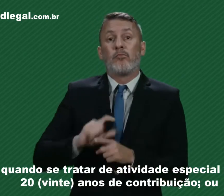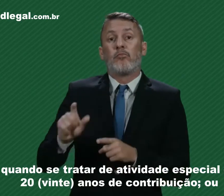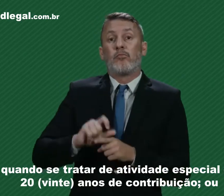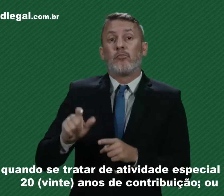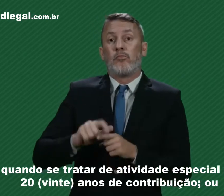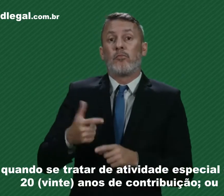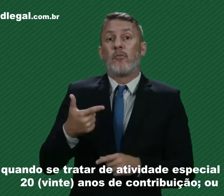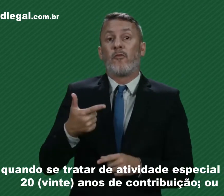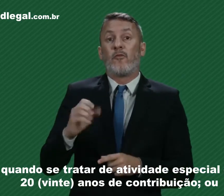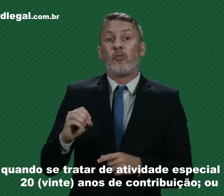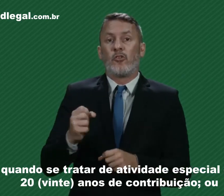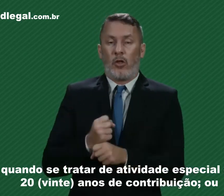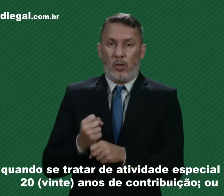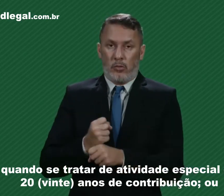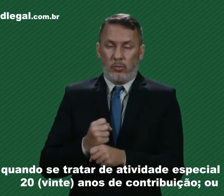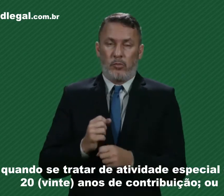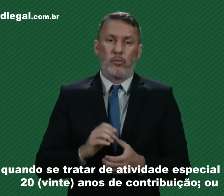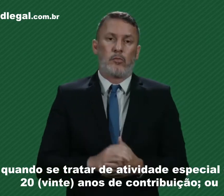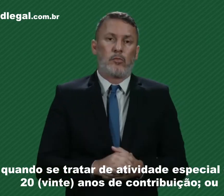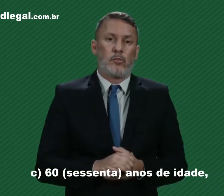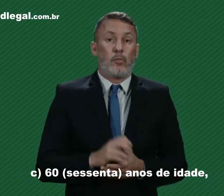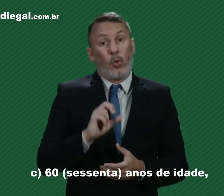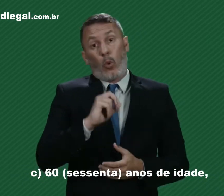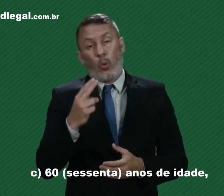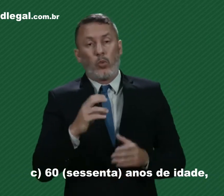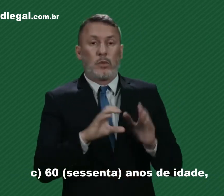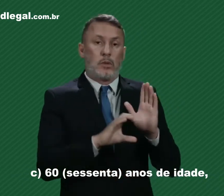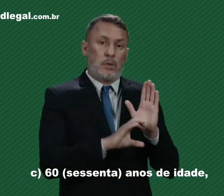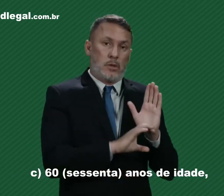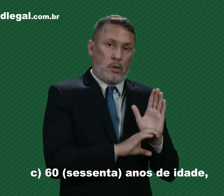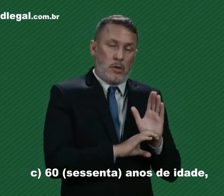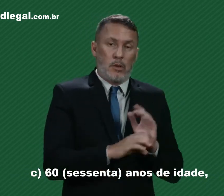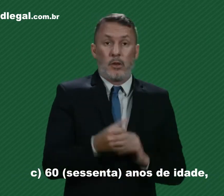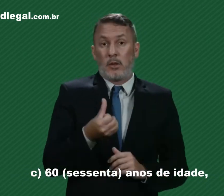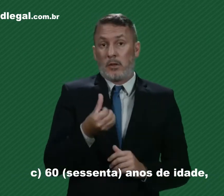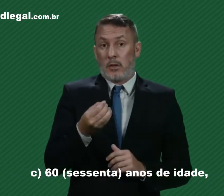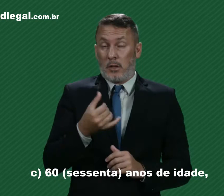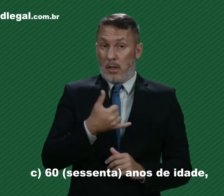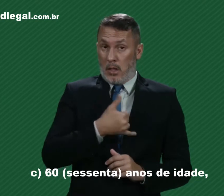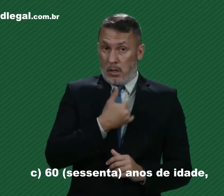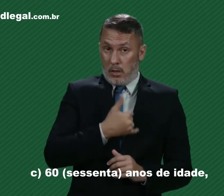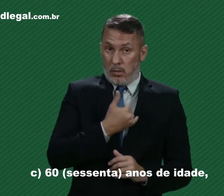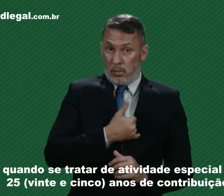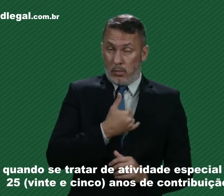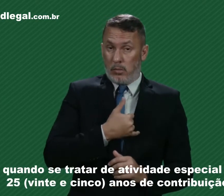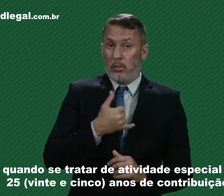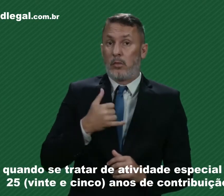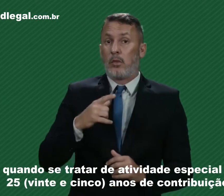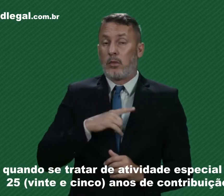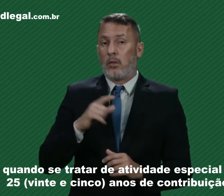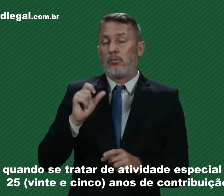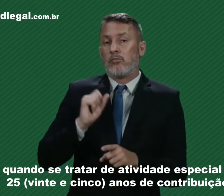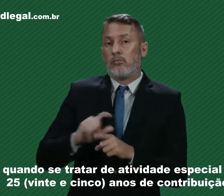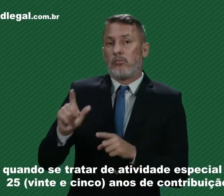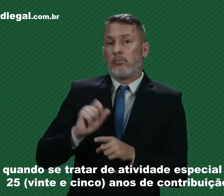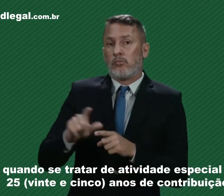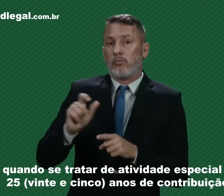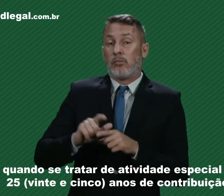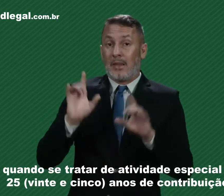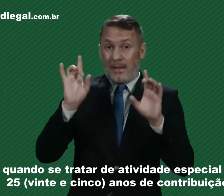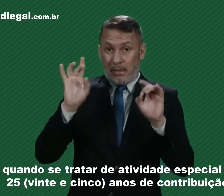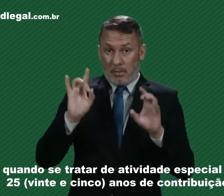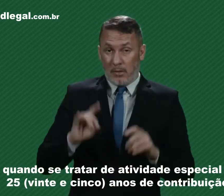de 20 anos de contribuição. Ou, alínea C. 60 anos de idade, quando se tratar de